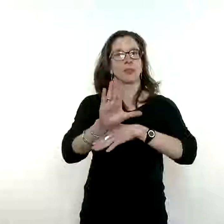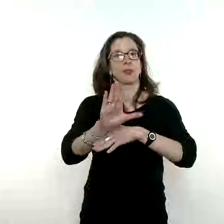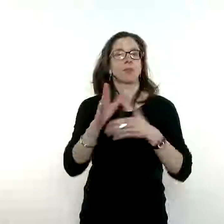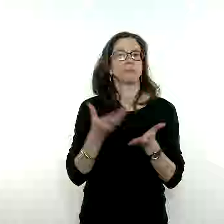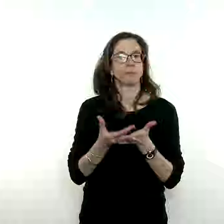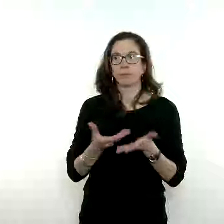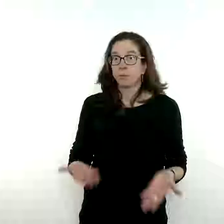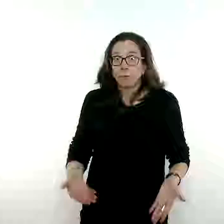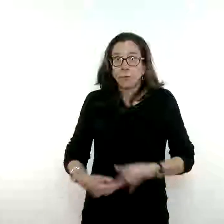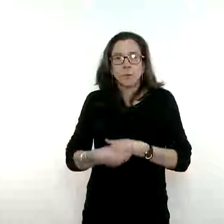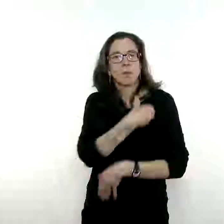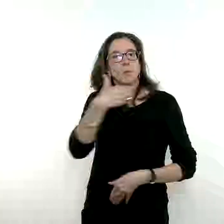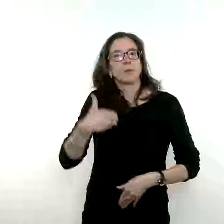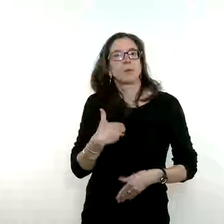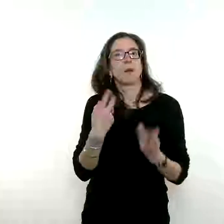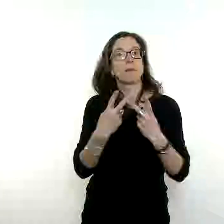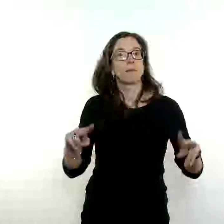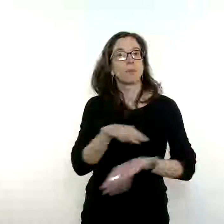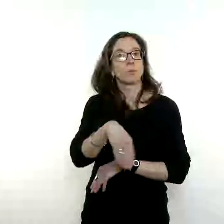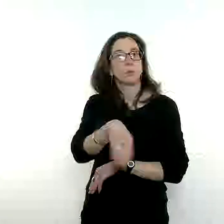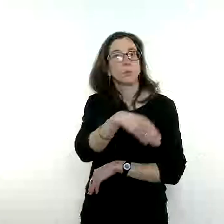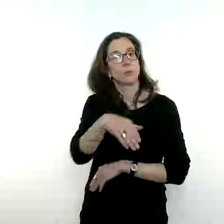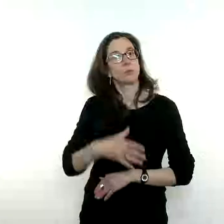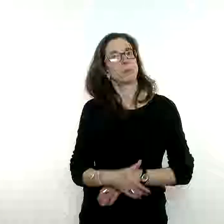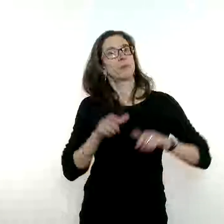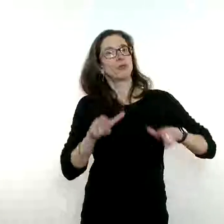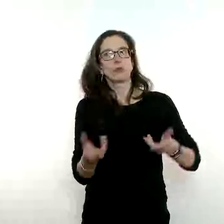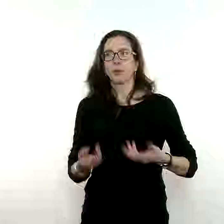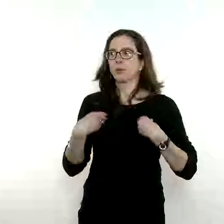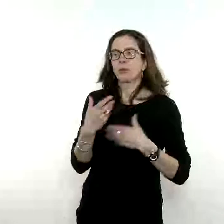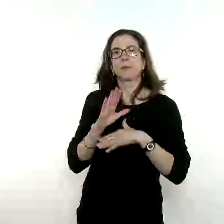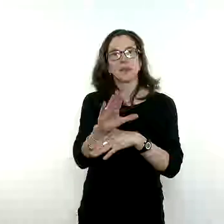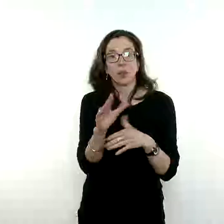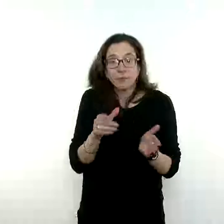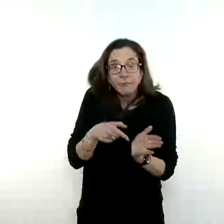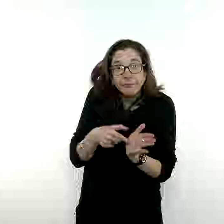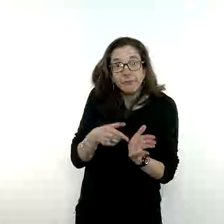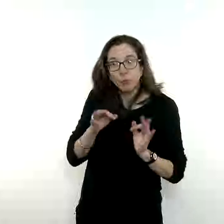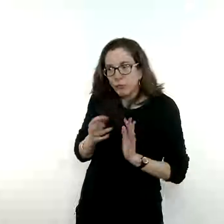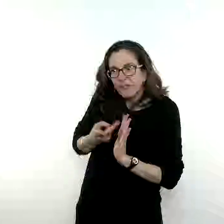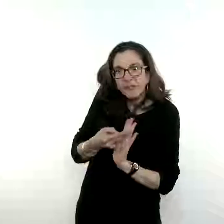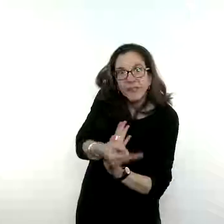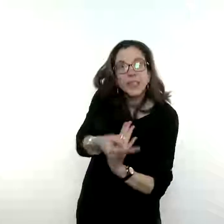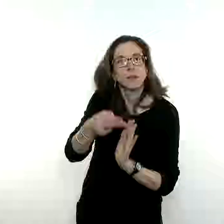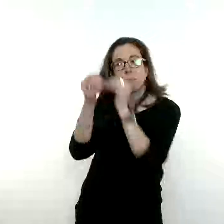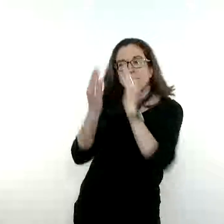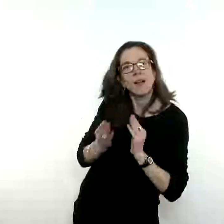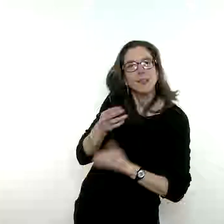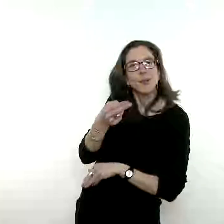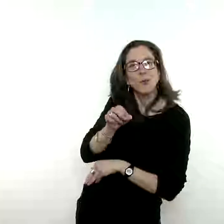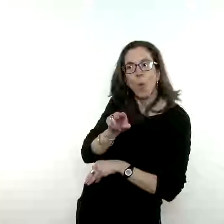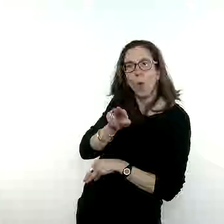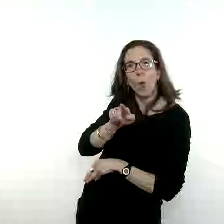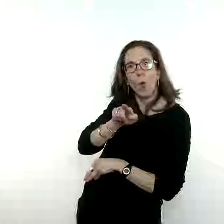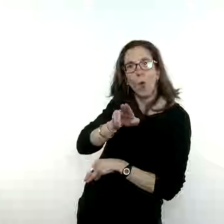du conseil municipal de la ville de Montpellier, sachant que voilà, c'est le produit issu des vignes du Masnouguier avec qui on travaille de manière très